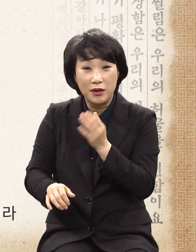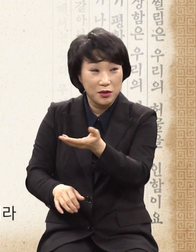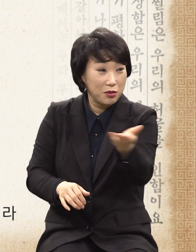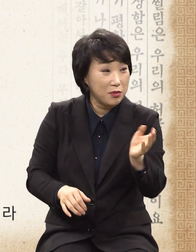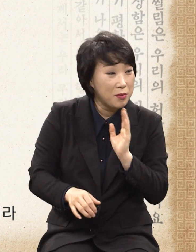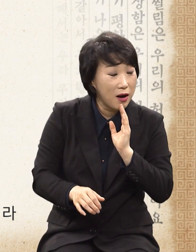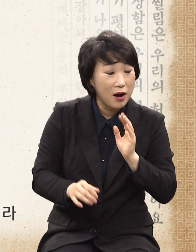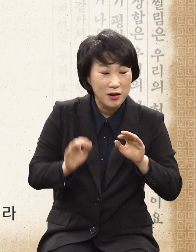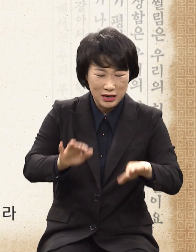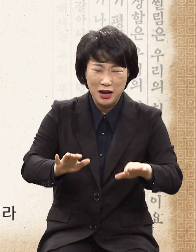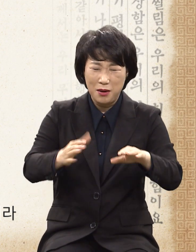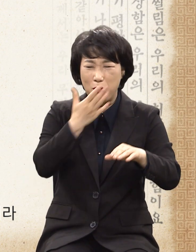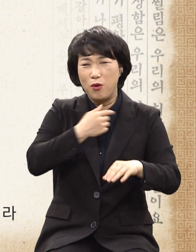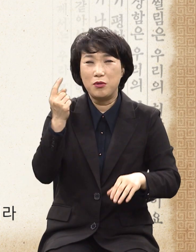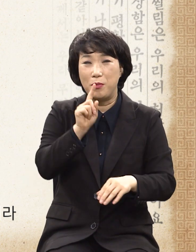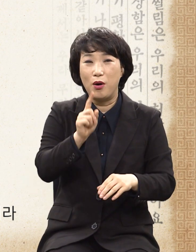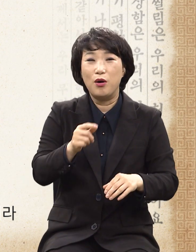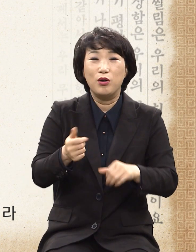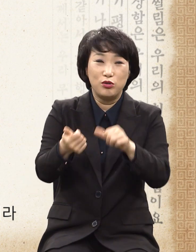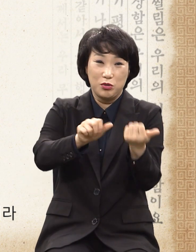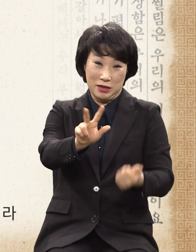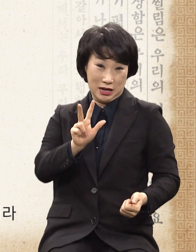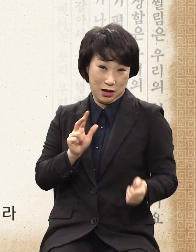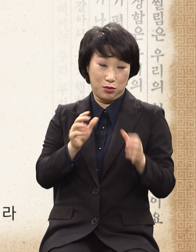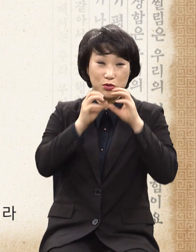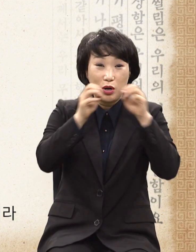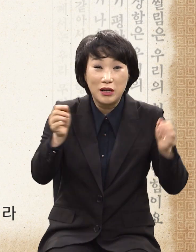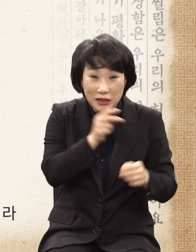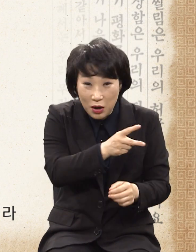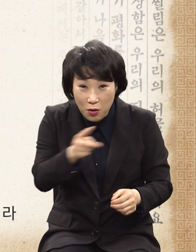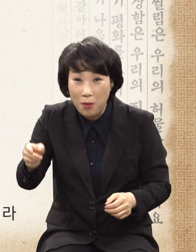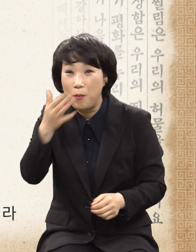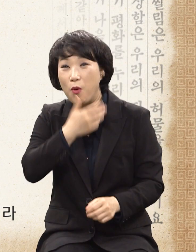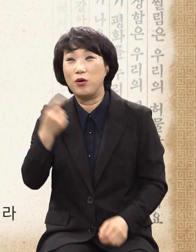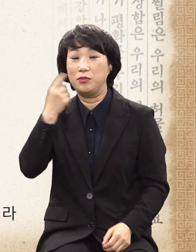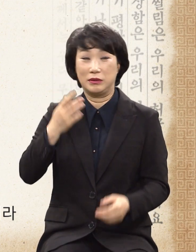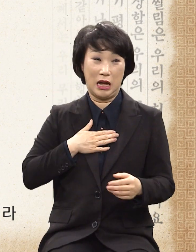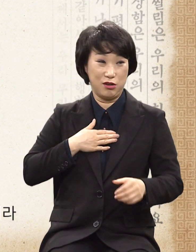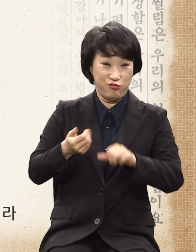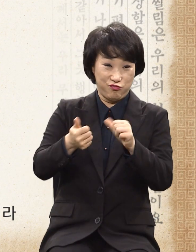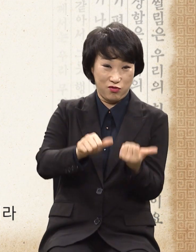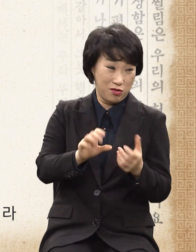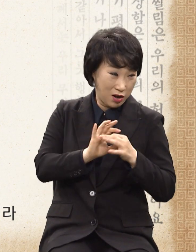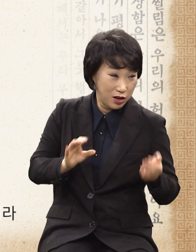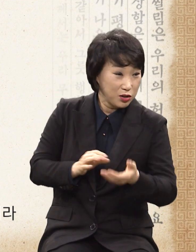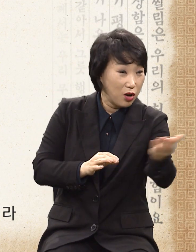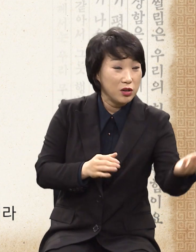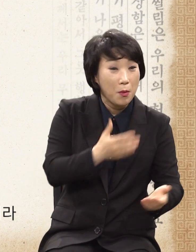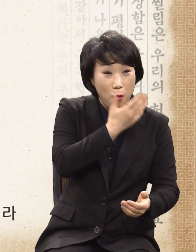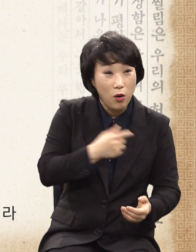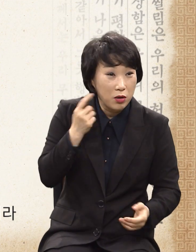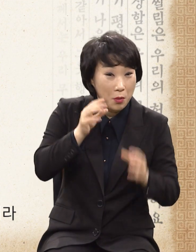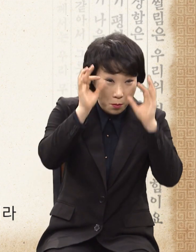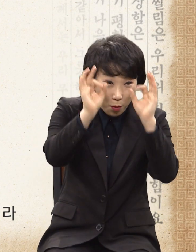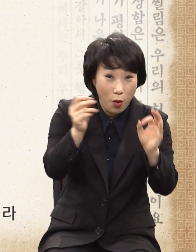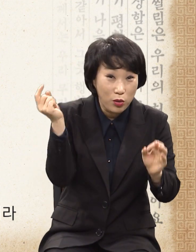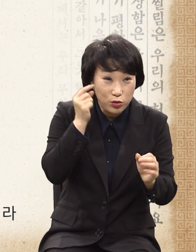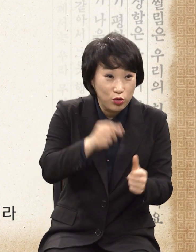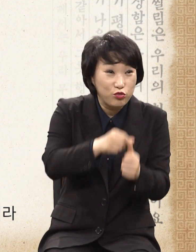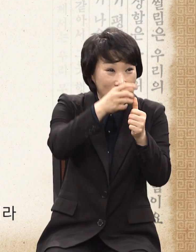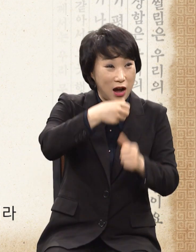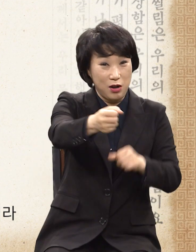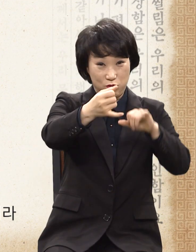죽음을 각오하고 전하는 것이 복음입니다. 나는 죽어도 너만은 이 복음 듣고 구원받아야